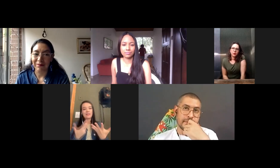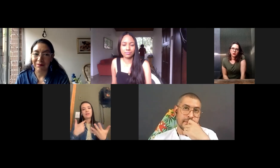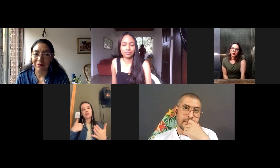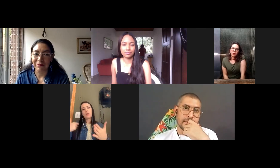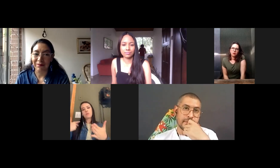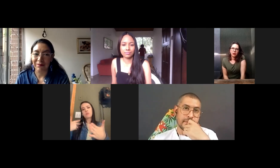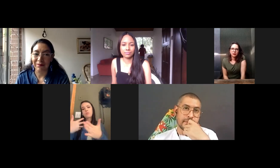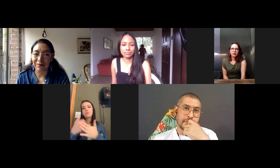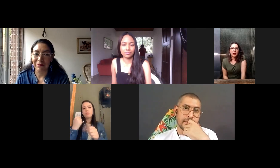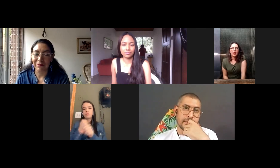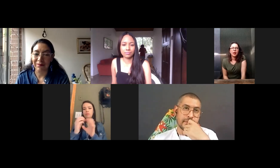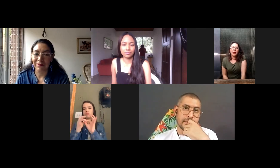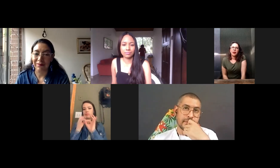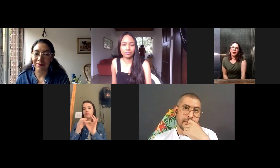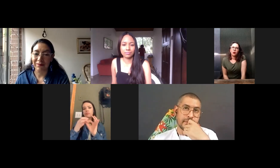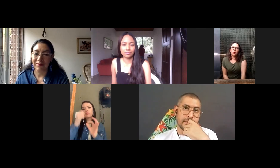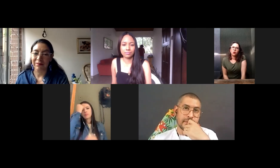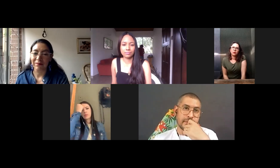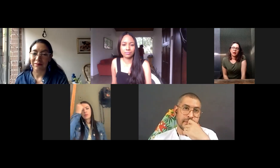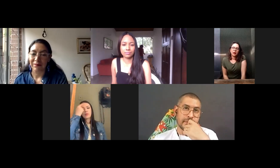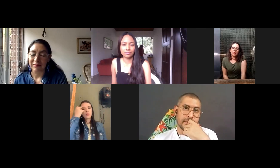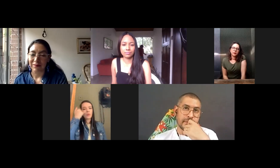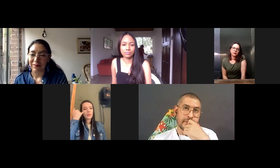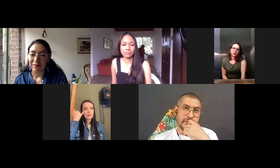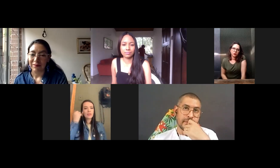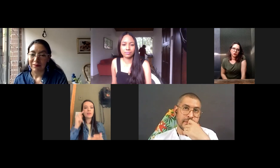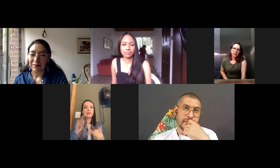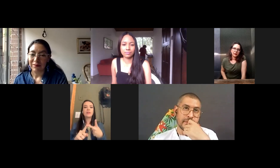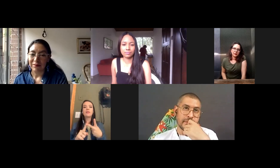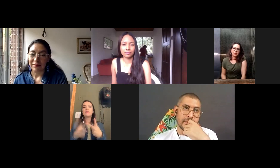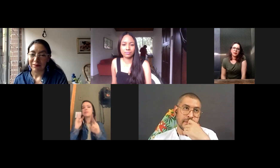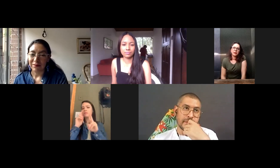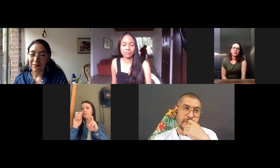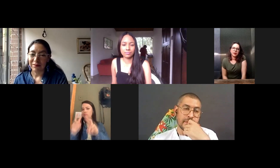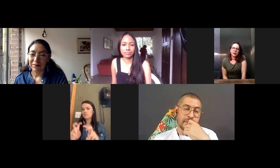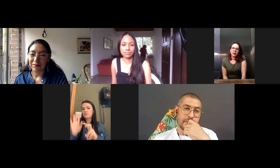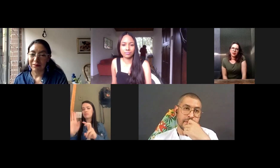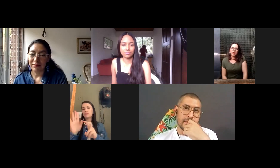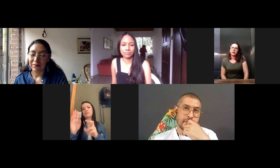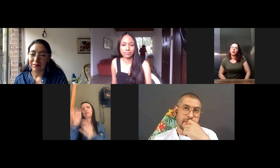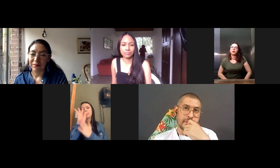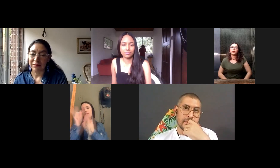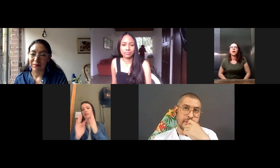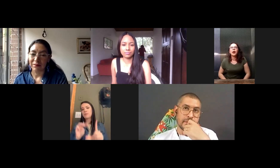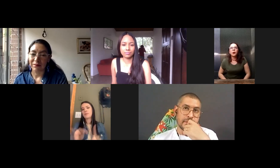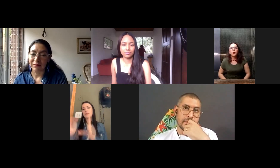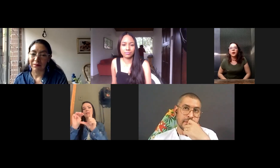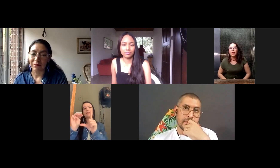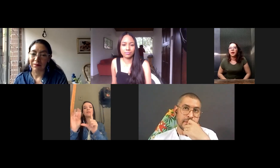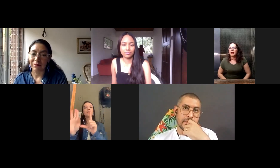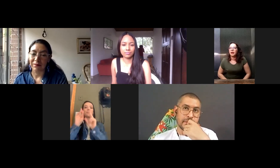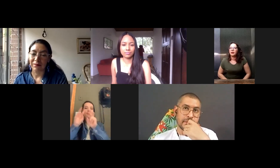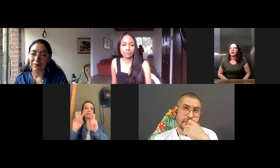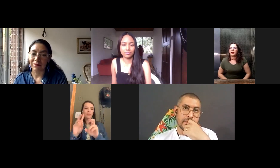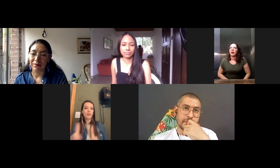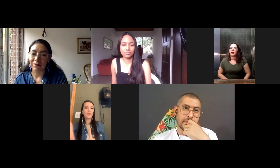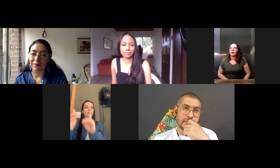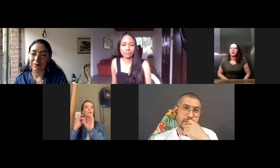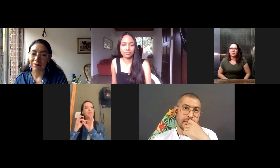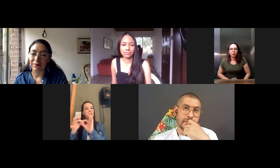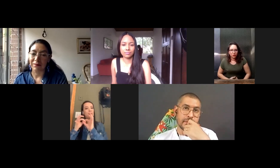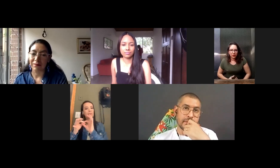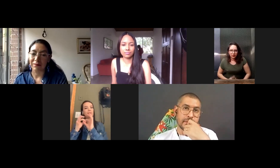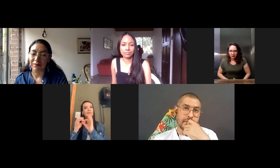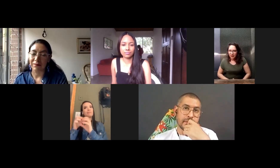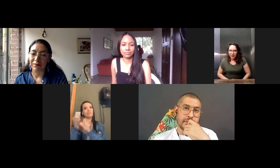la profesora Luisa, con la investigación en la tesis de maestría de ella y de doctorado, y me